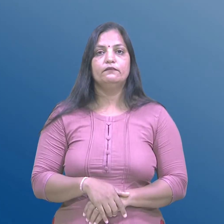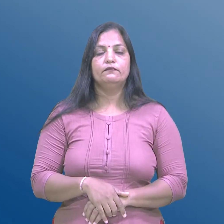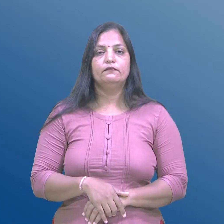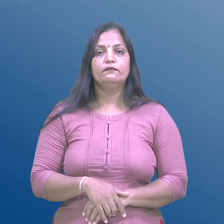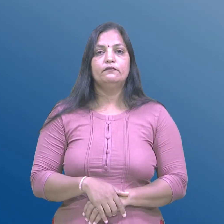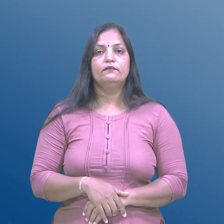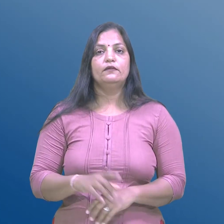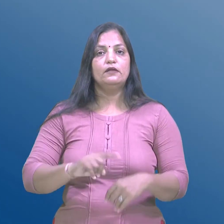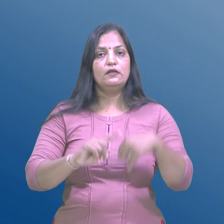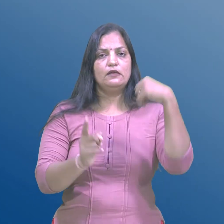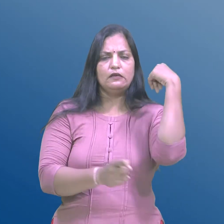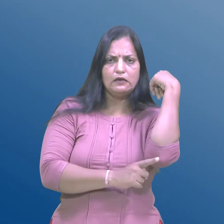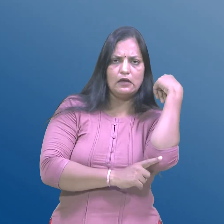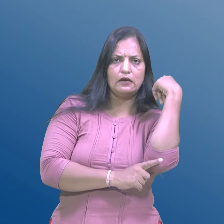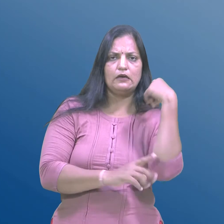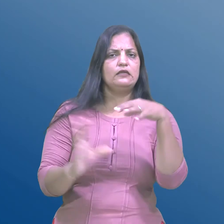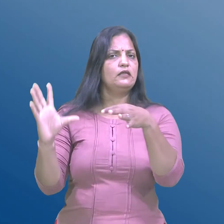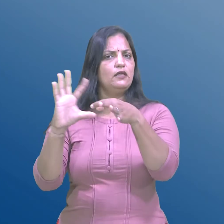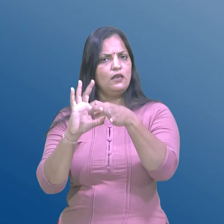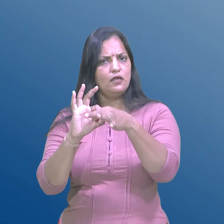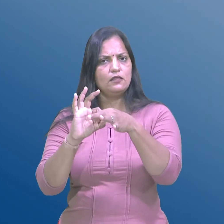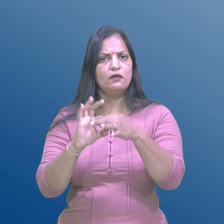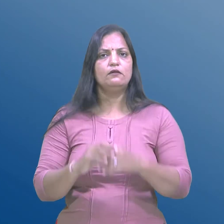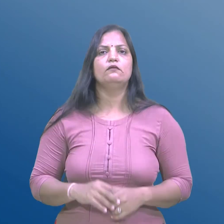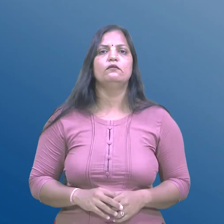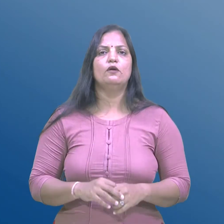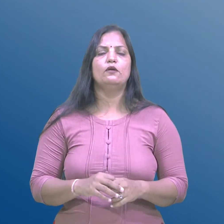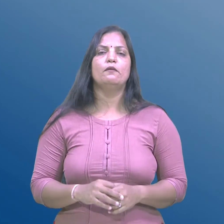અંતિમ માઇલ જોડાણ માટે અર્ધ પરિવહન વ્યવસ્થા,